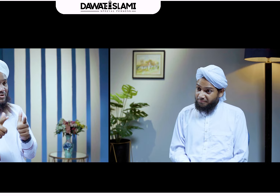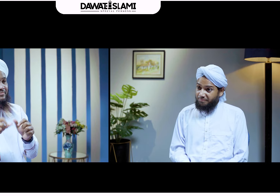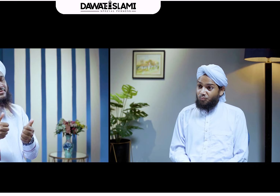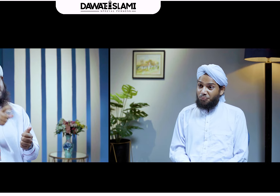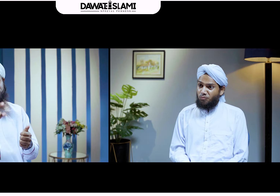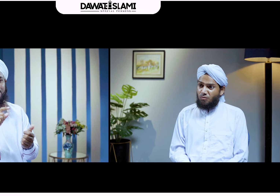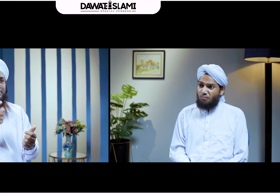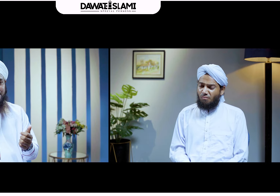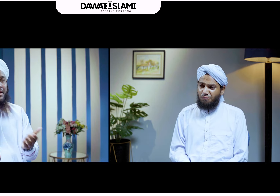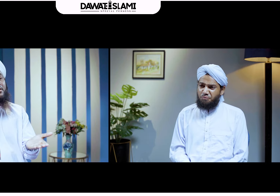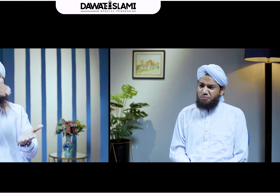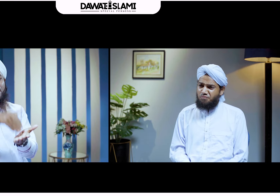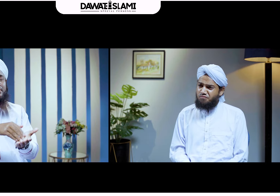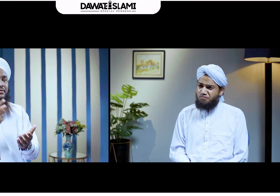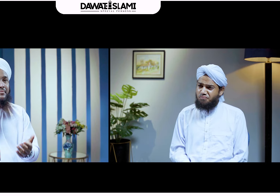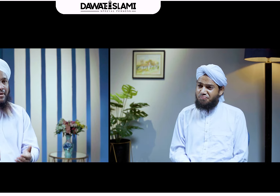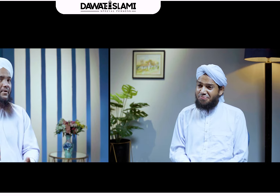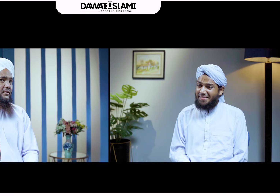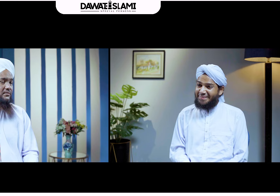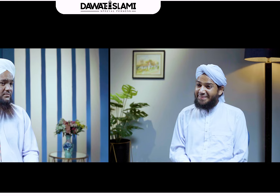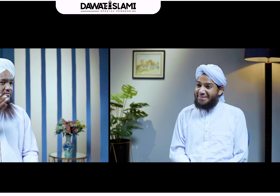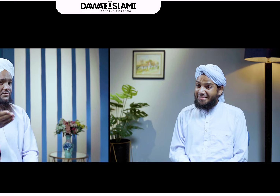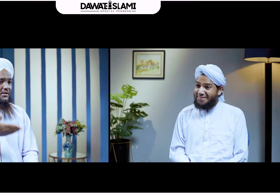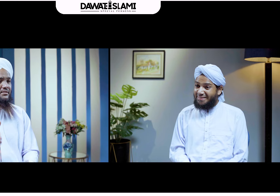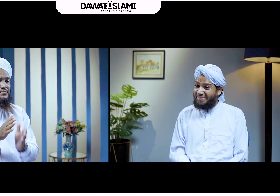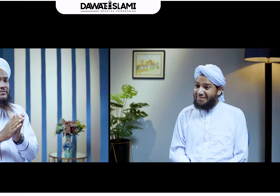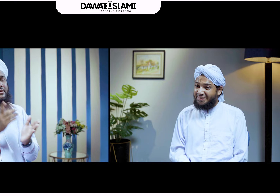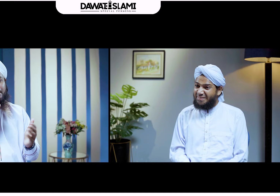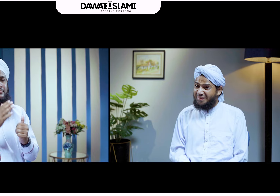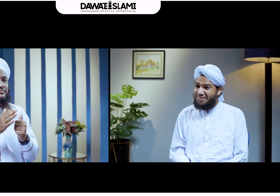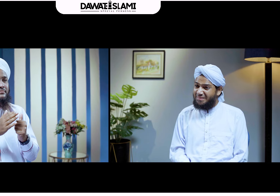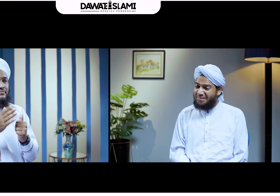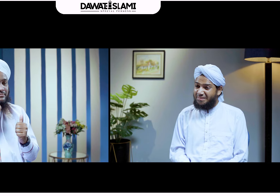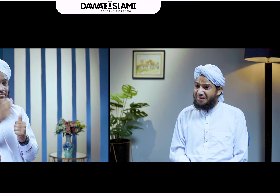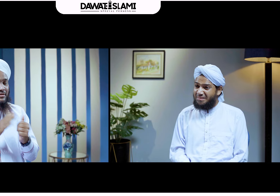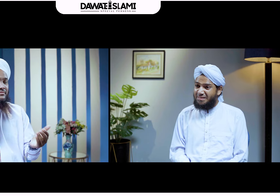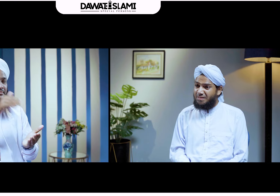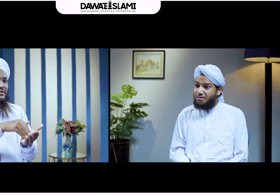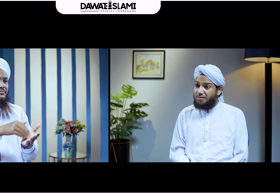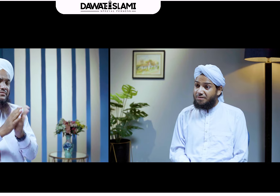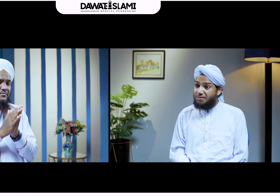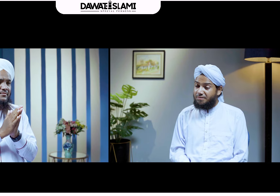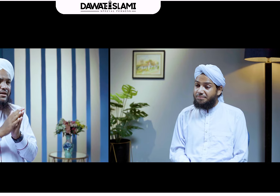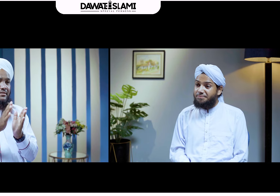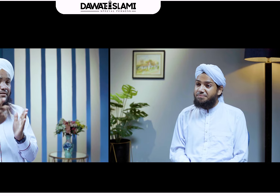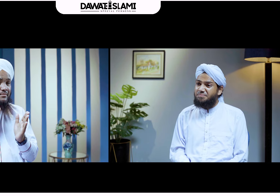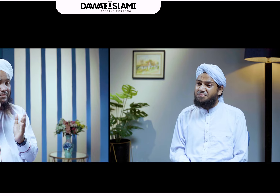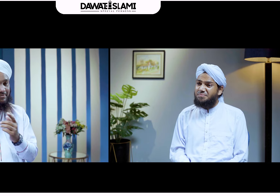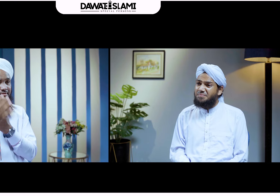گئی ہے سلو کرنے کے لیے, ہو سکتا ہے آپ کی سن کر یہ بھی جا رہی ہو, اور اس نے ہاتھ جوڑ بھی لیے ہوں کہ اب مطلب چلو بھی حضرت فرما رہے ہیں. تو اب